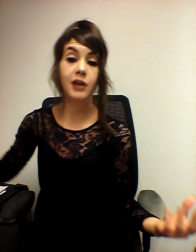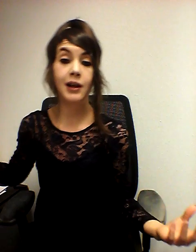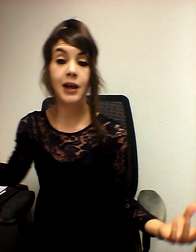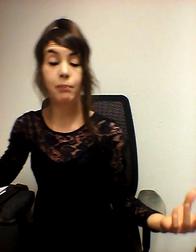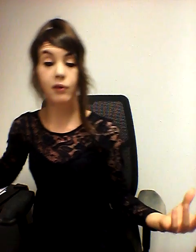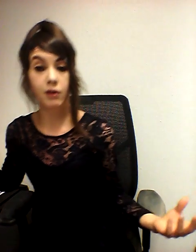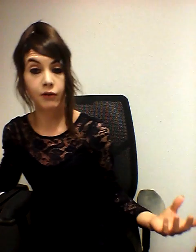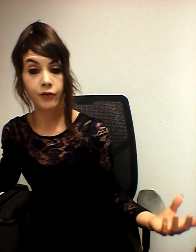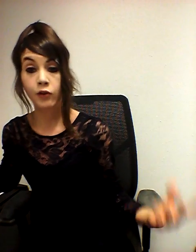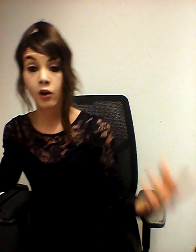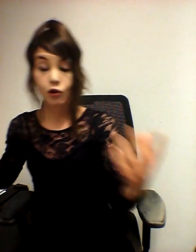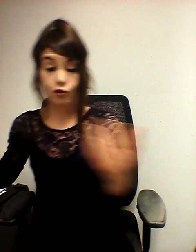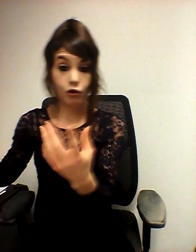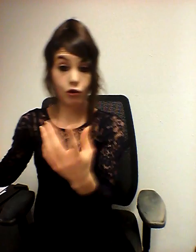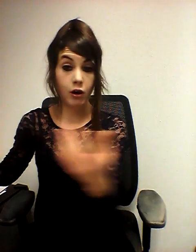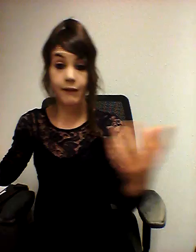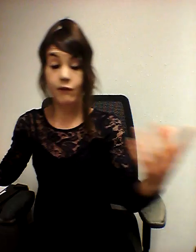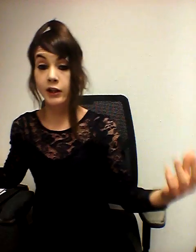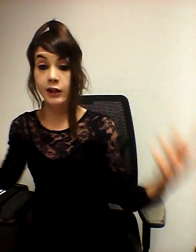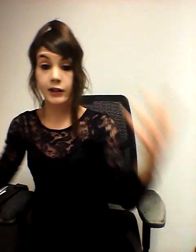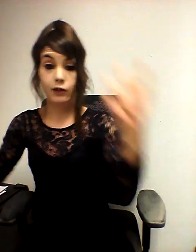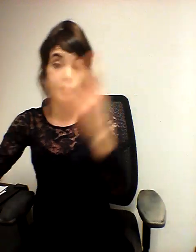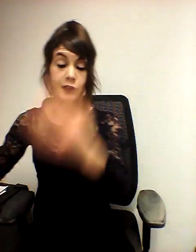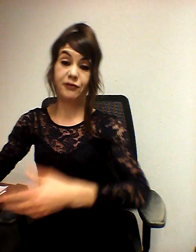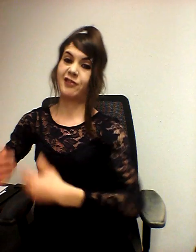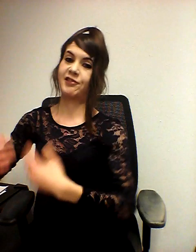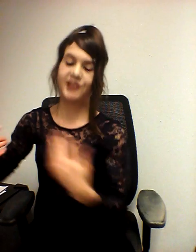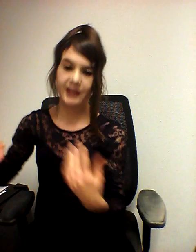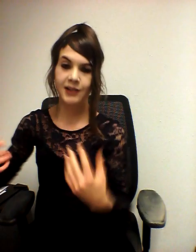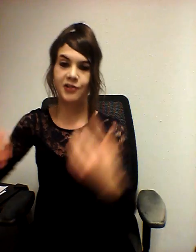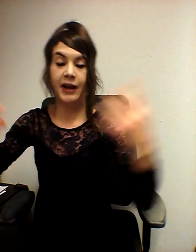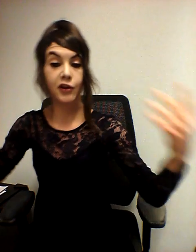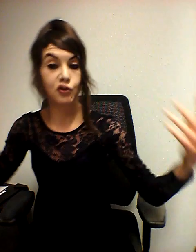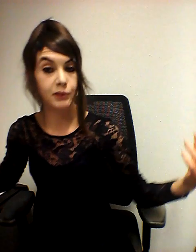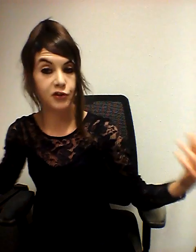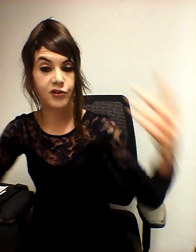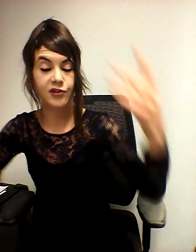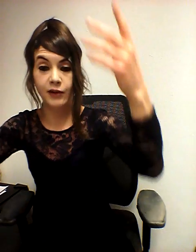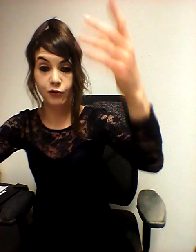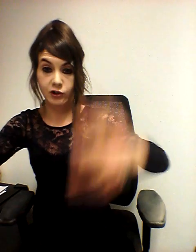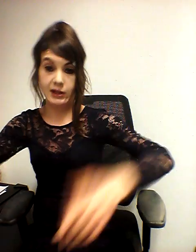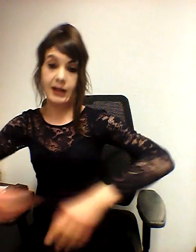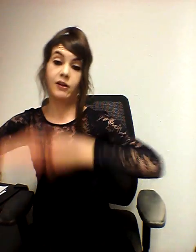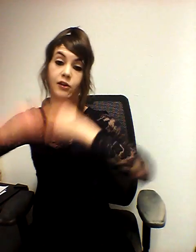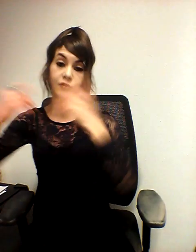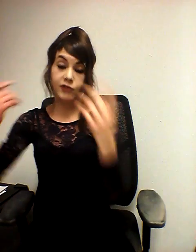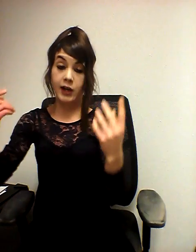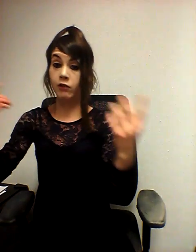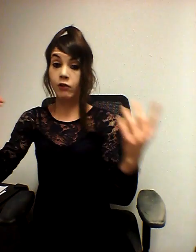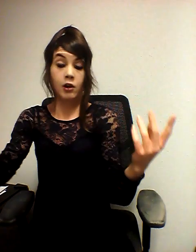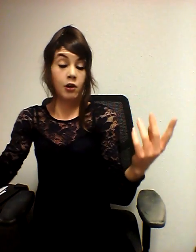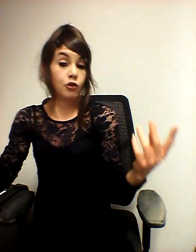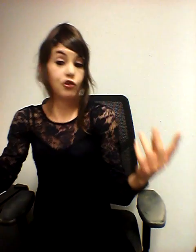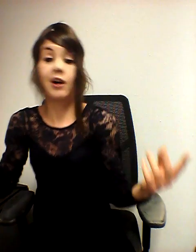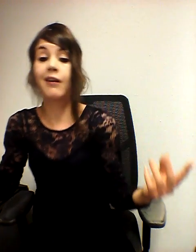lat belanden zolang en wanneer die nog niet verteerd zijn gesplitst zijn tot kleinere delen zal er